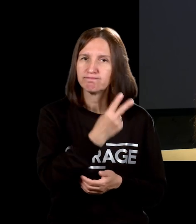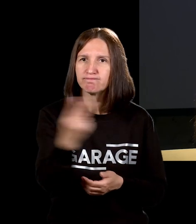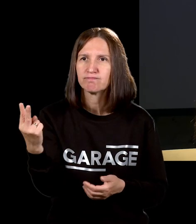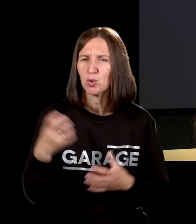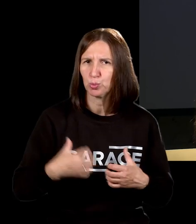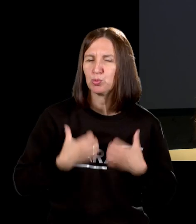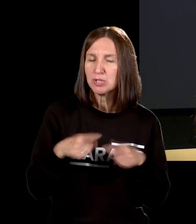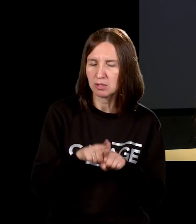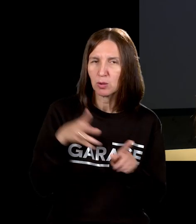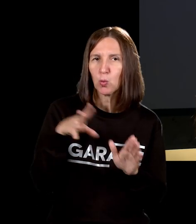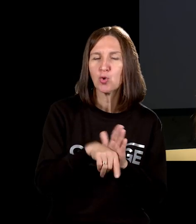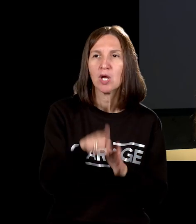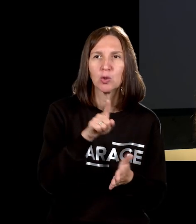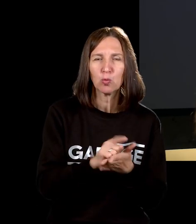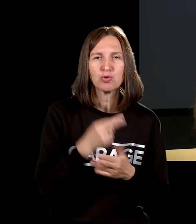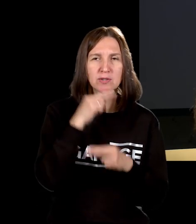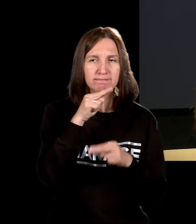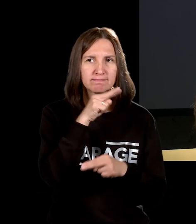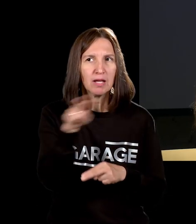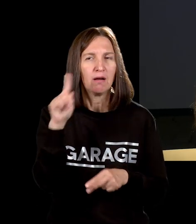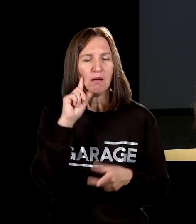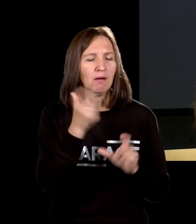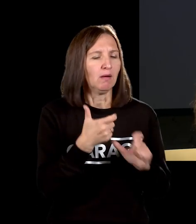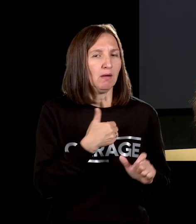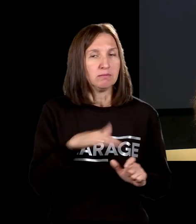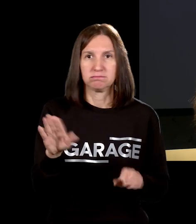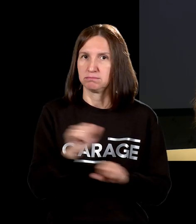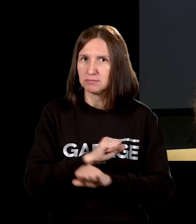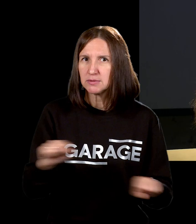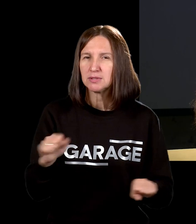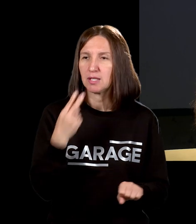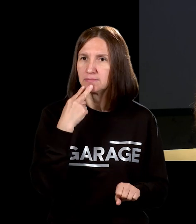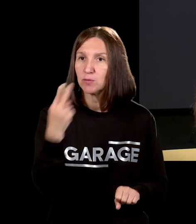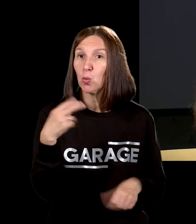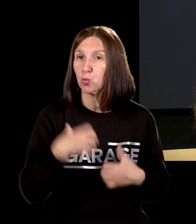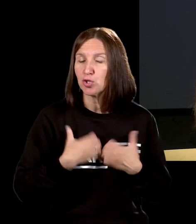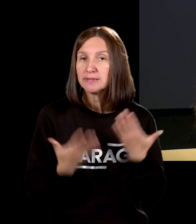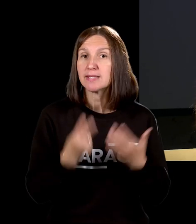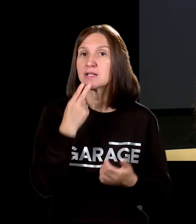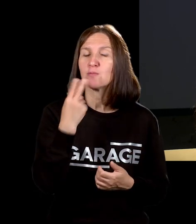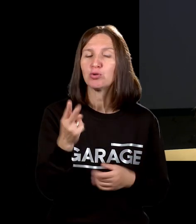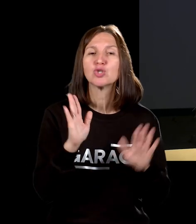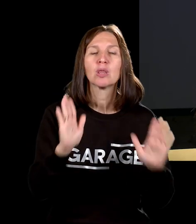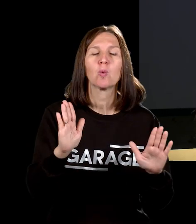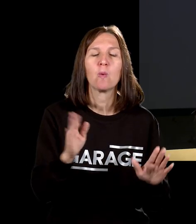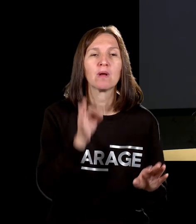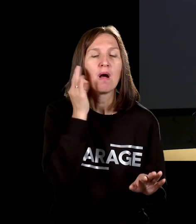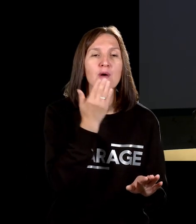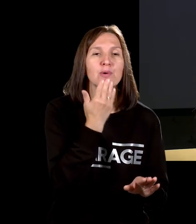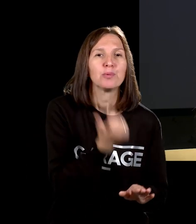не отводить взгляд от представления чего-то ужасного. Потому что если ты смотришь котиков,